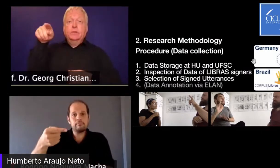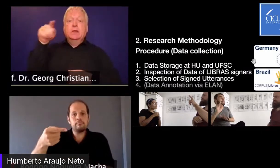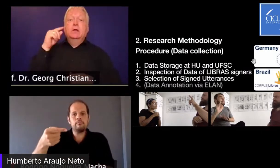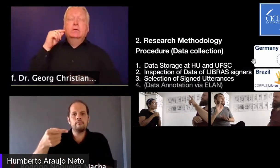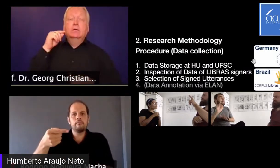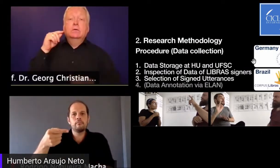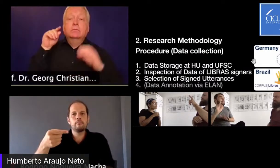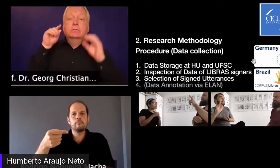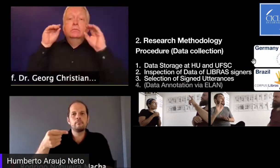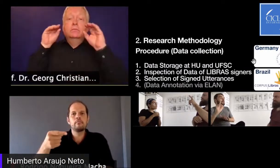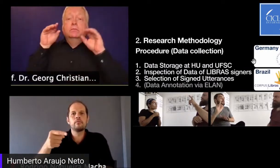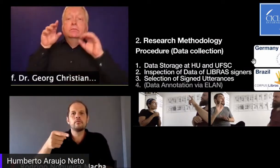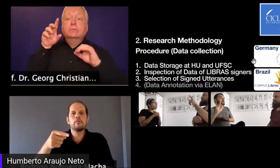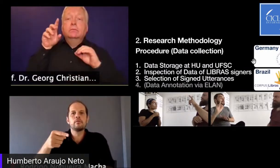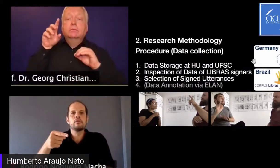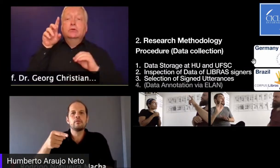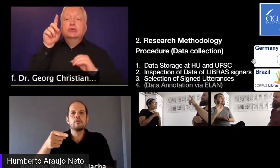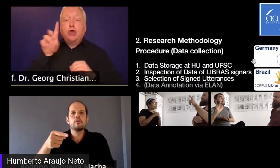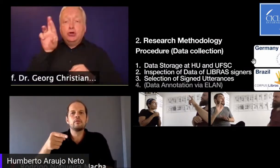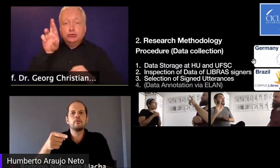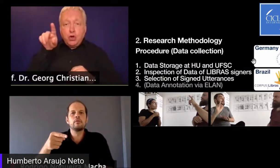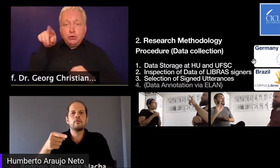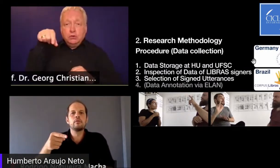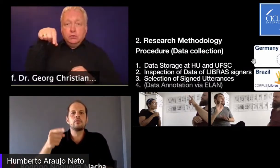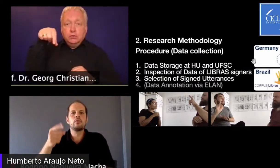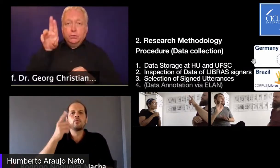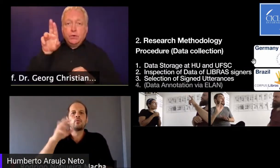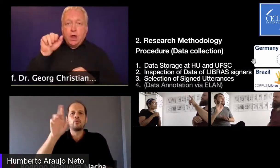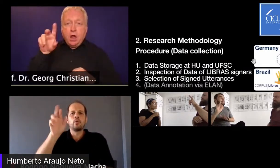Eu acho que a partir do próximo ano isso já vai estar